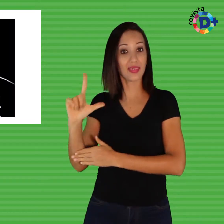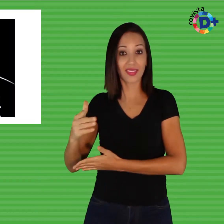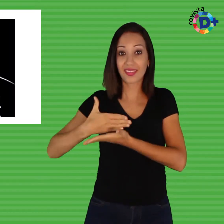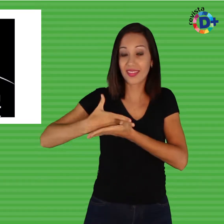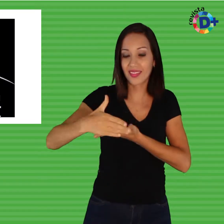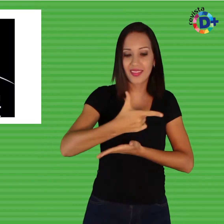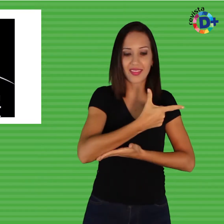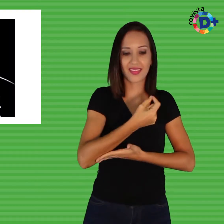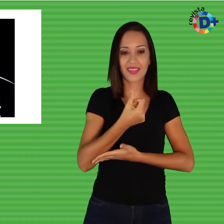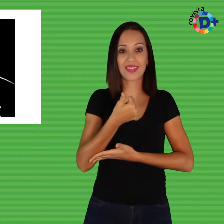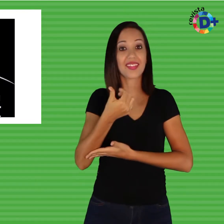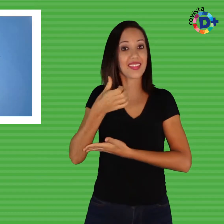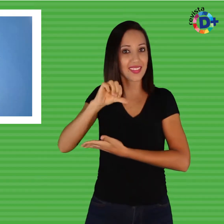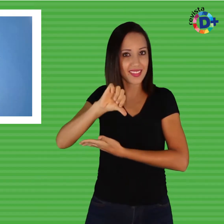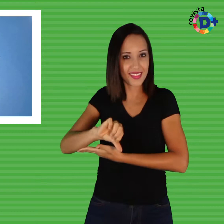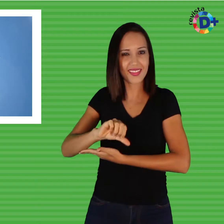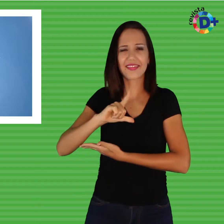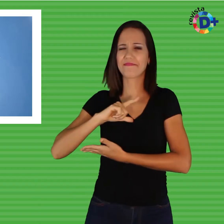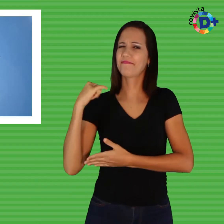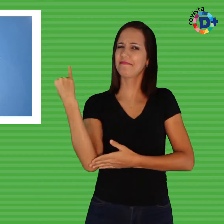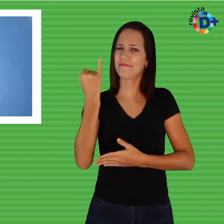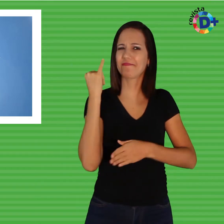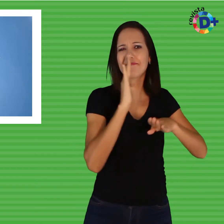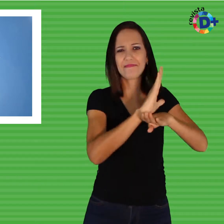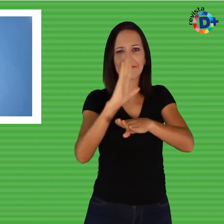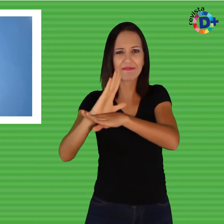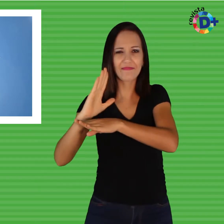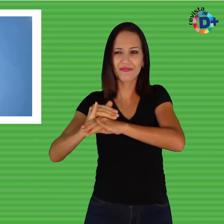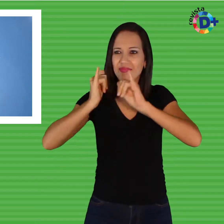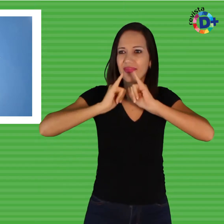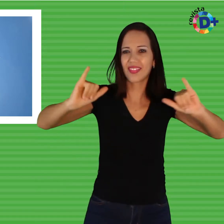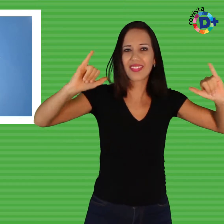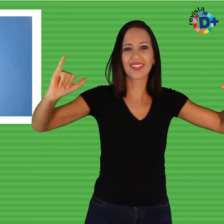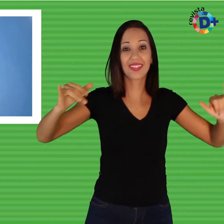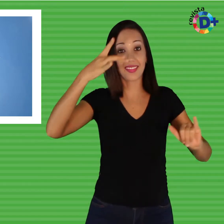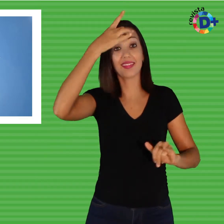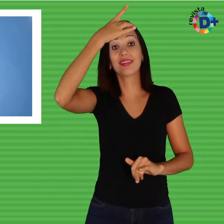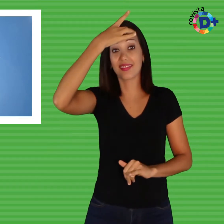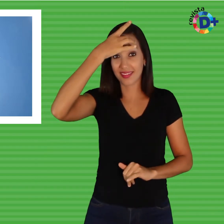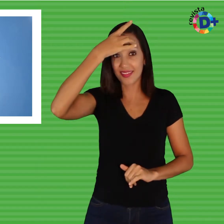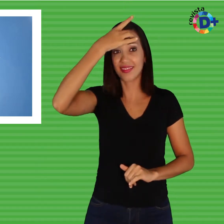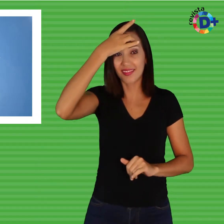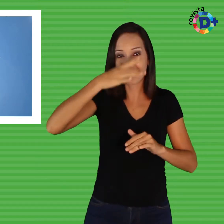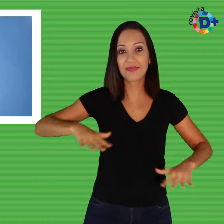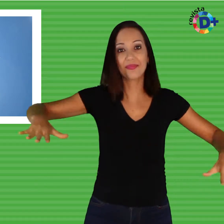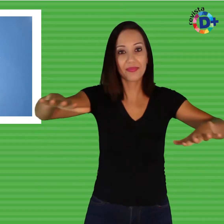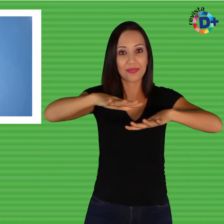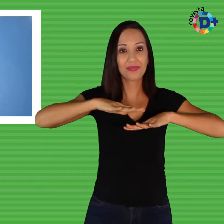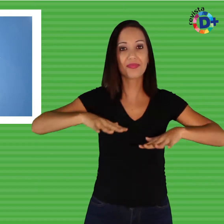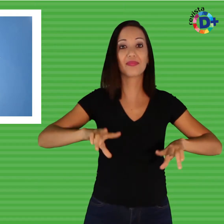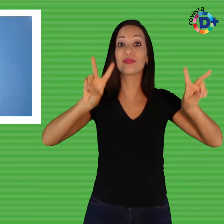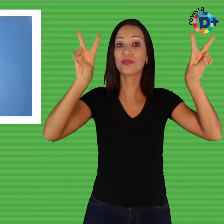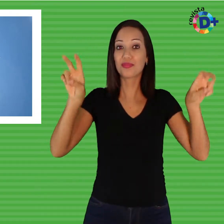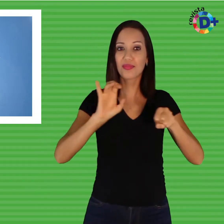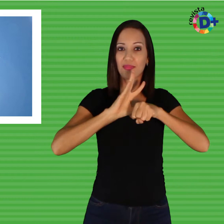inicia 2019 com um importante apoio na divulgação a respeito da conscientização sobre a Síndrome do